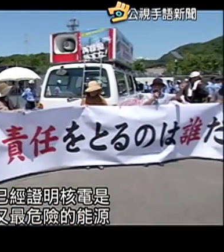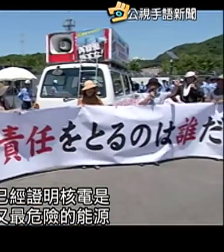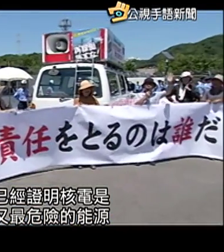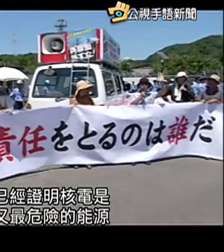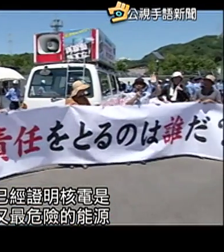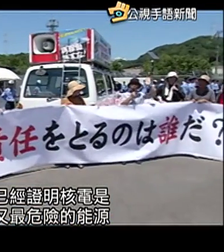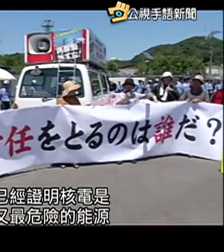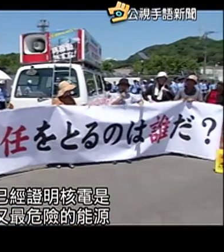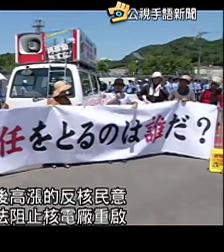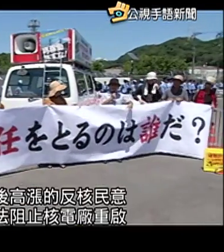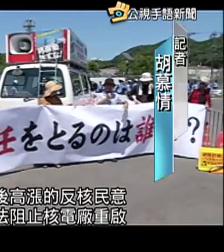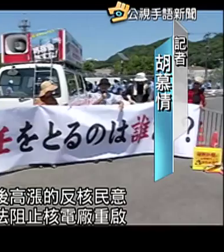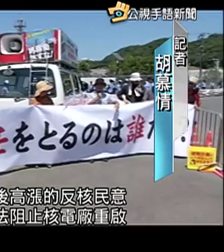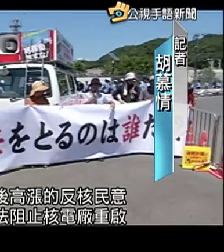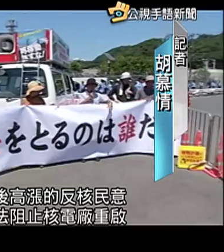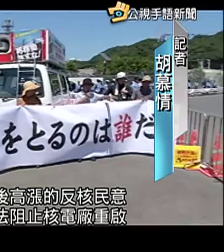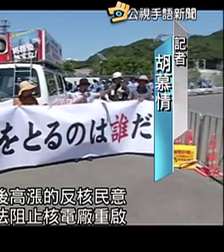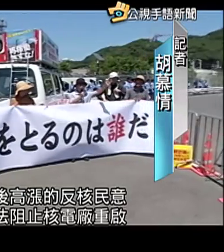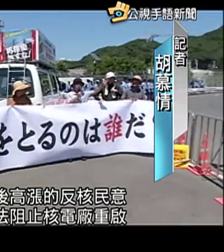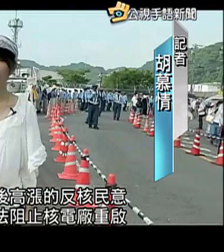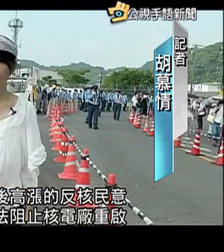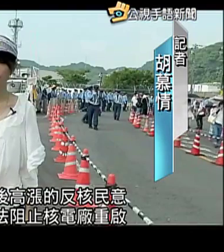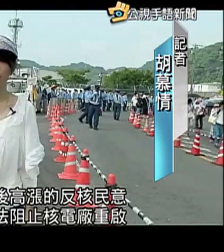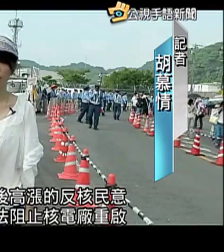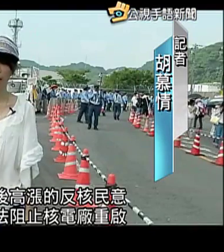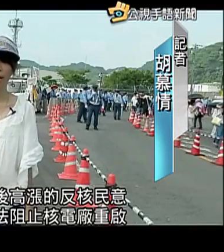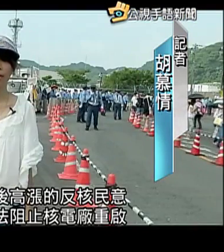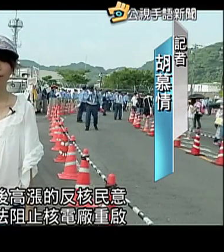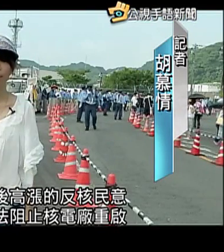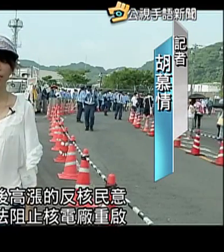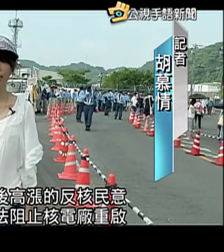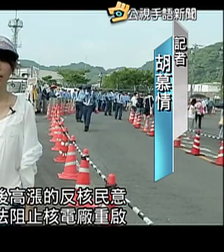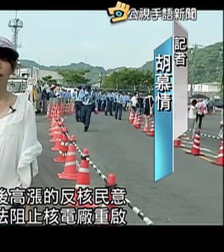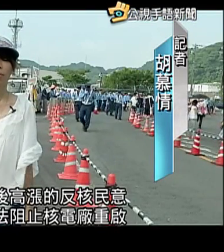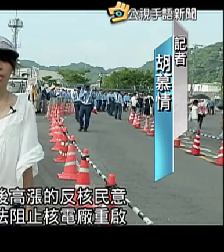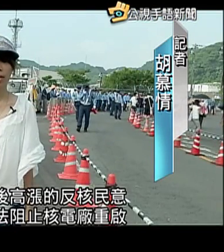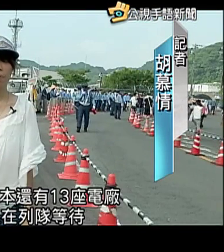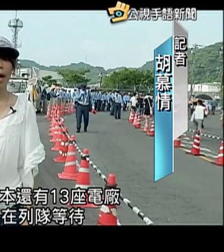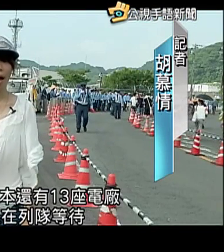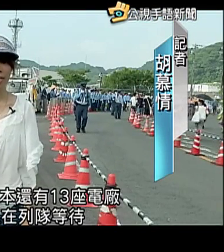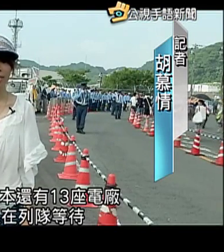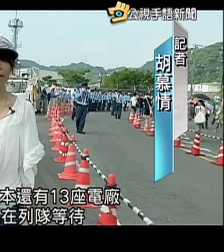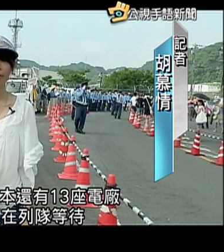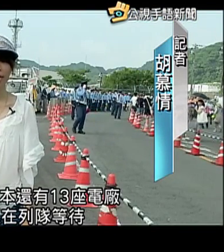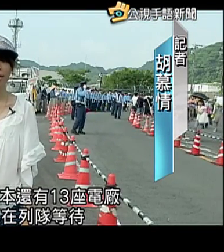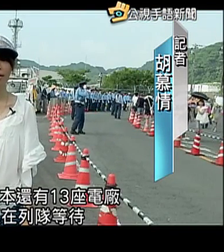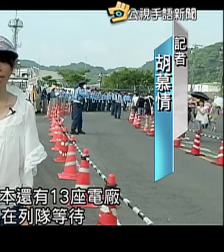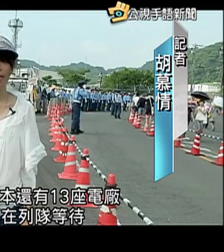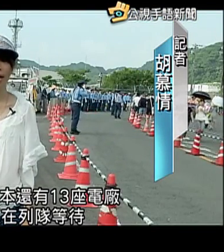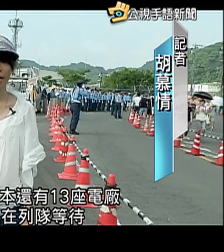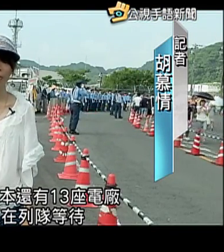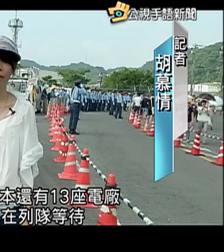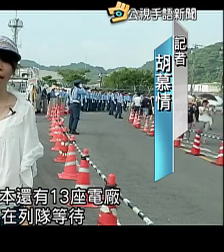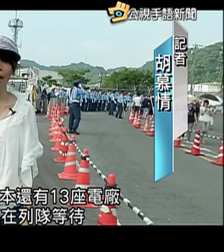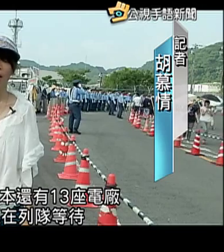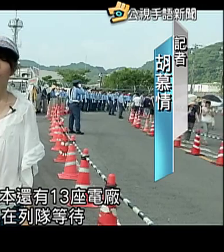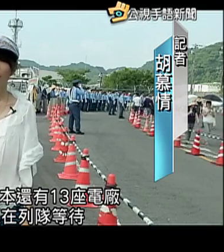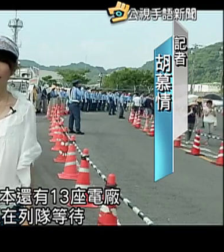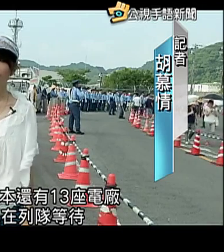福岛灾后高涨的反核民意依旧无法阻止核电厂重启。目前日本还有13座电厂正在列队等待，未来是